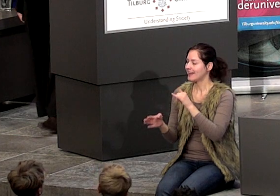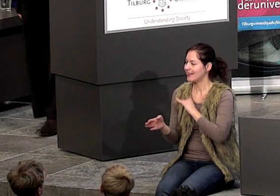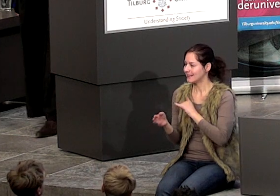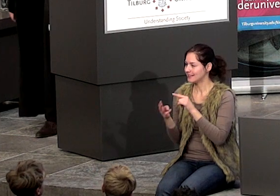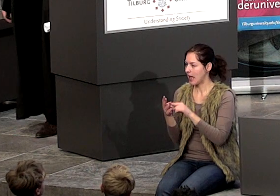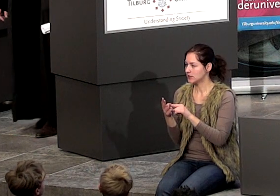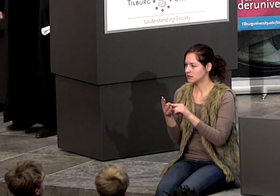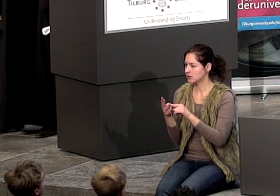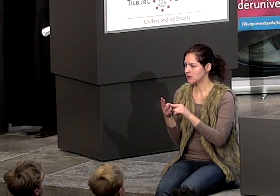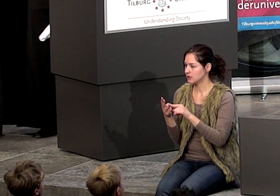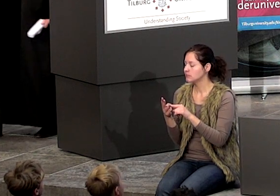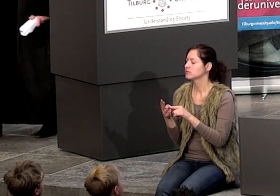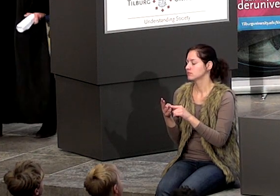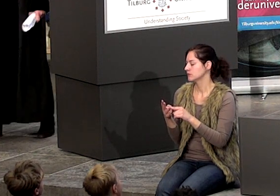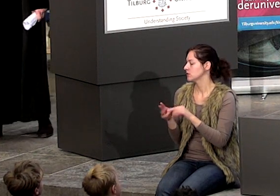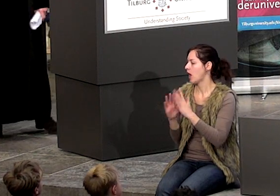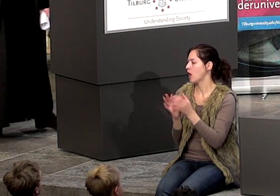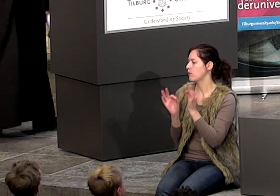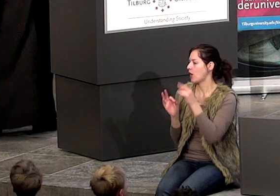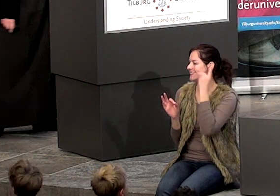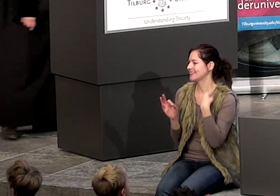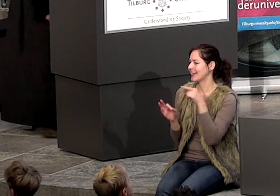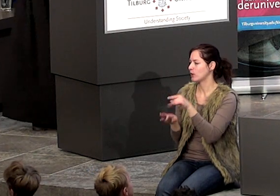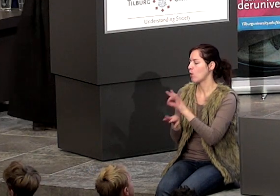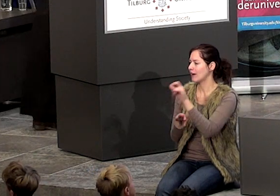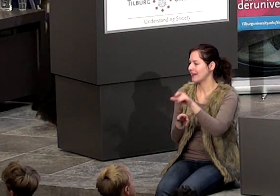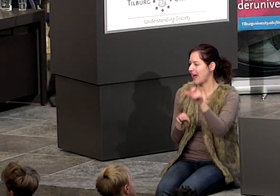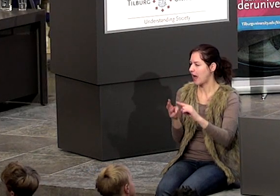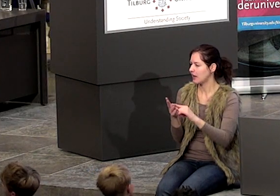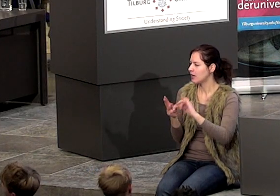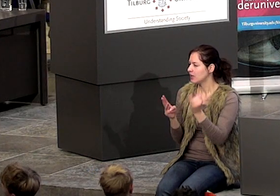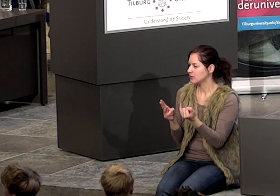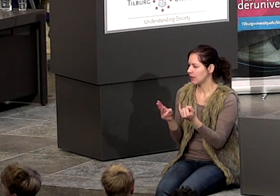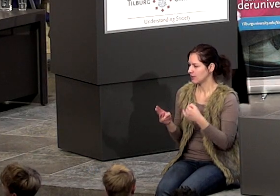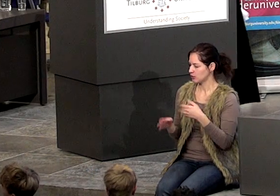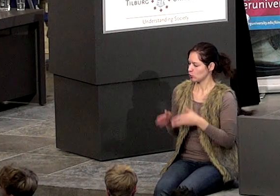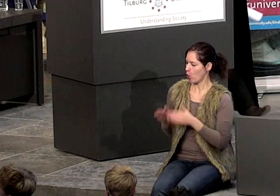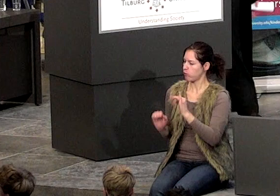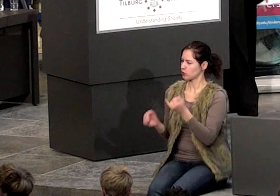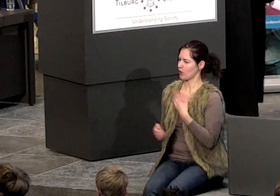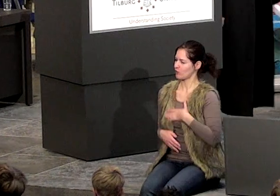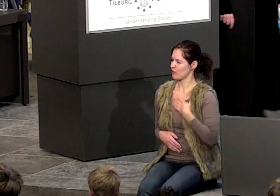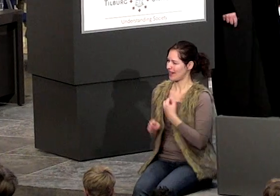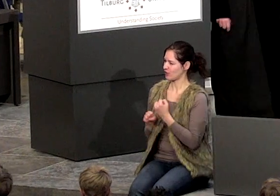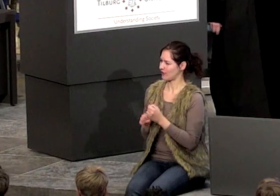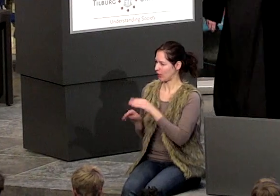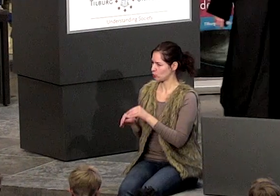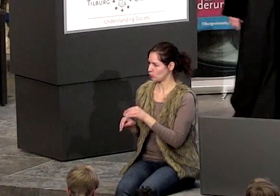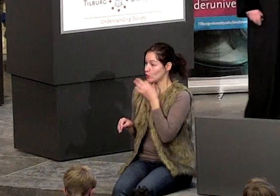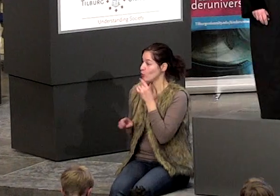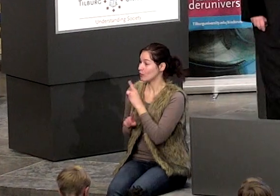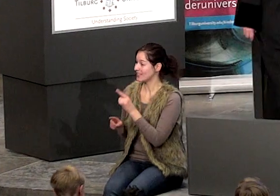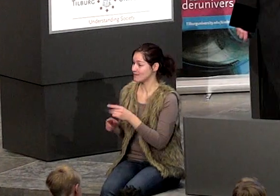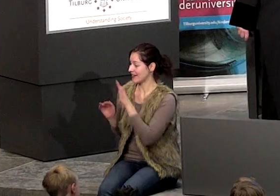eigenlijk het allerbelangrijkste is, dat je gewoon het vervelende werk kunt laten doen door een robotje. Dus je hoeft niet meer naar die kinderen toe.